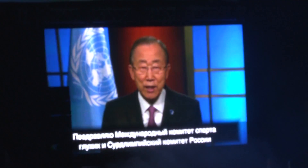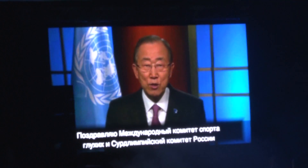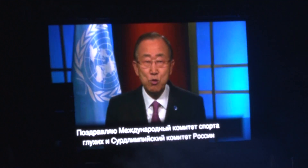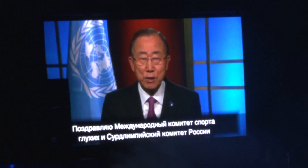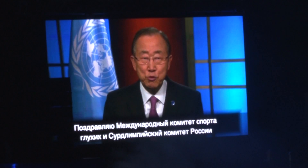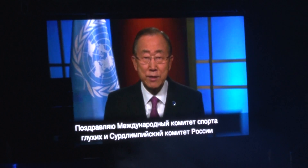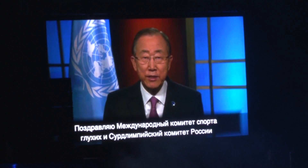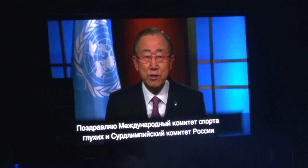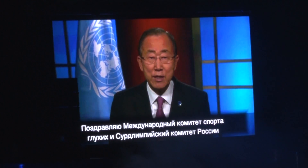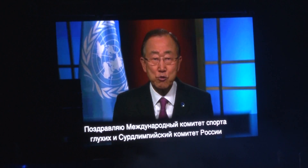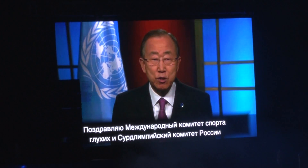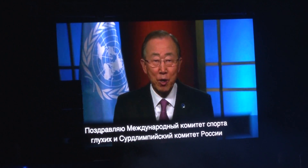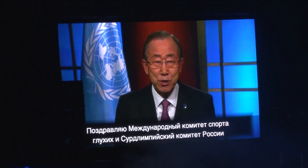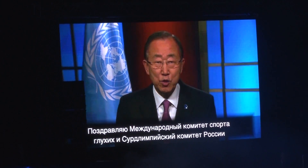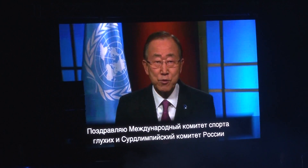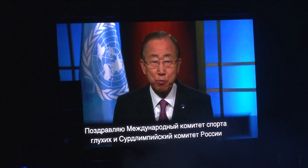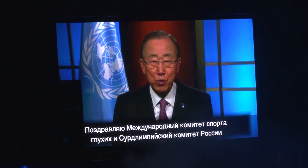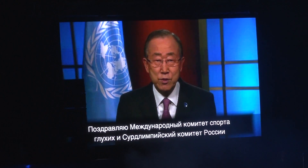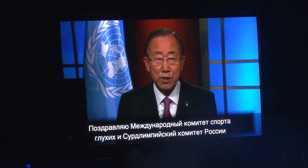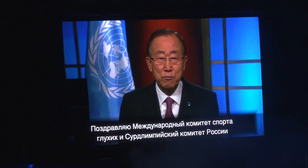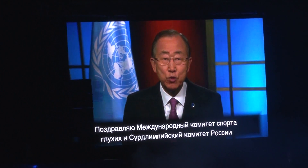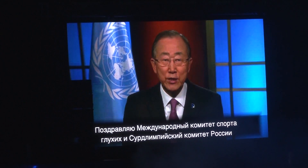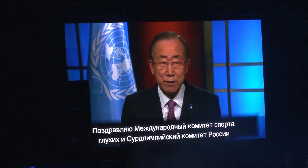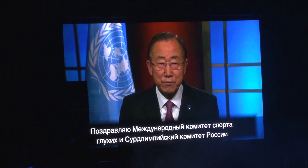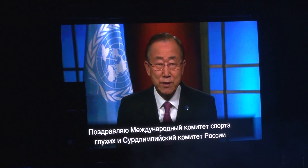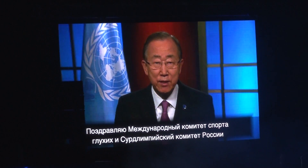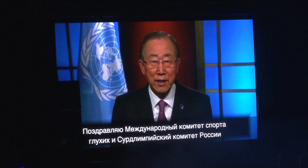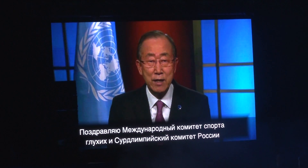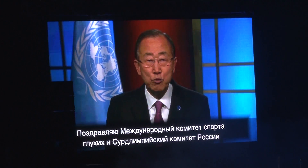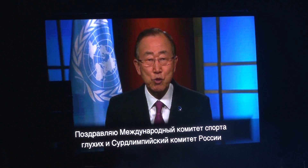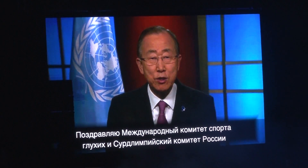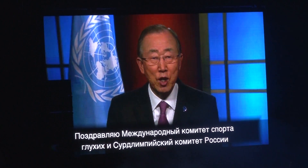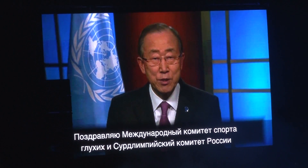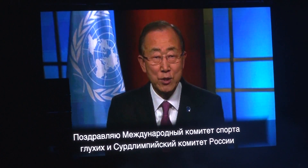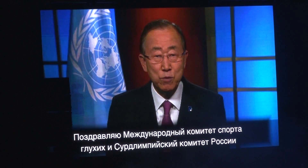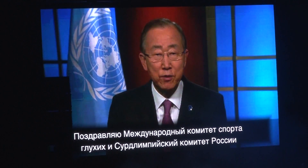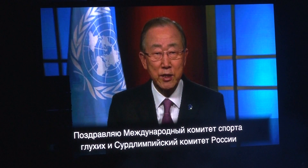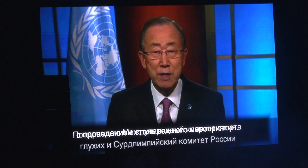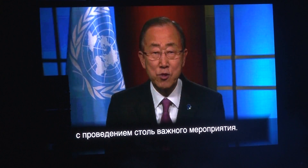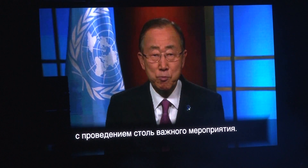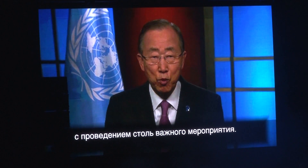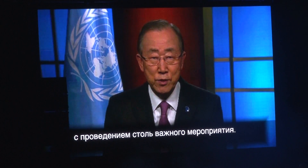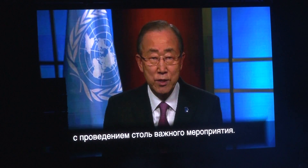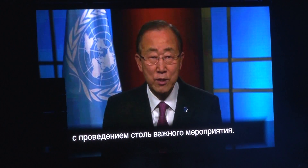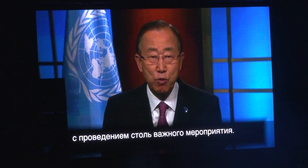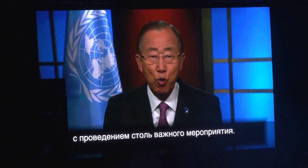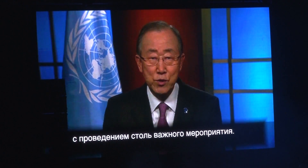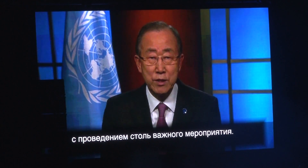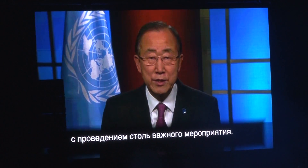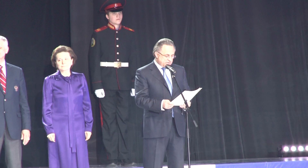I congratulate the International Committee of Sports for the Deaf and the Russian Committee of Deaf Sports for hosting this